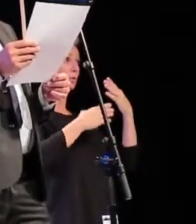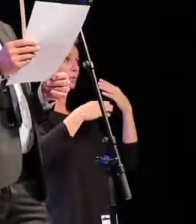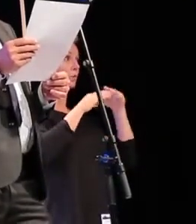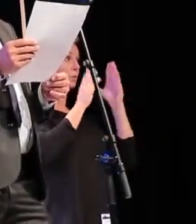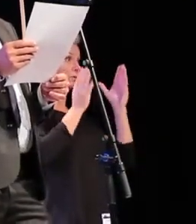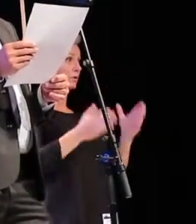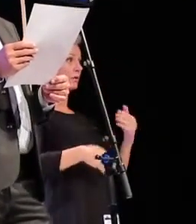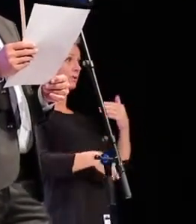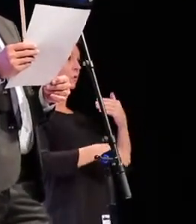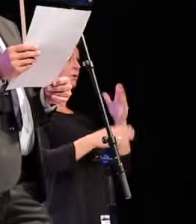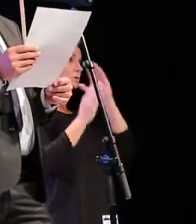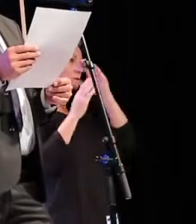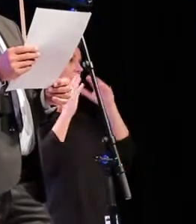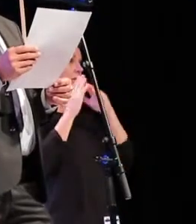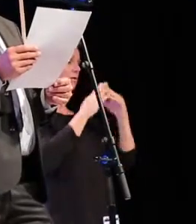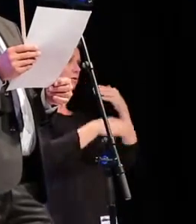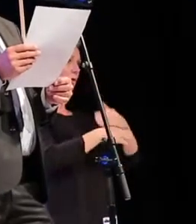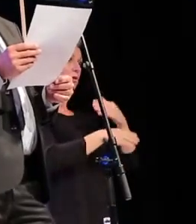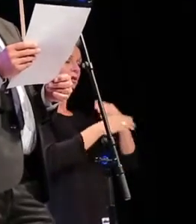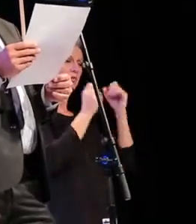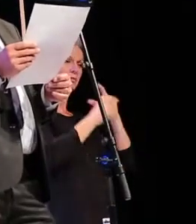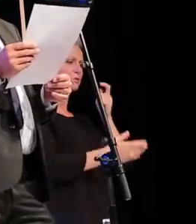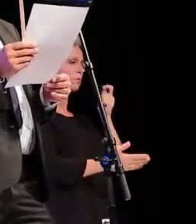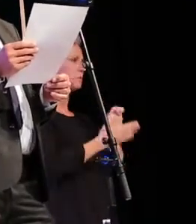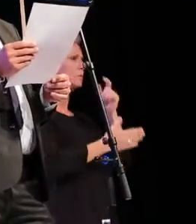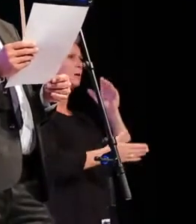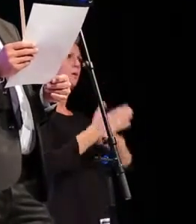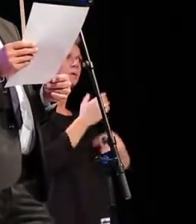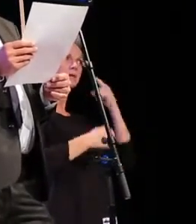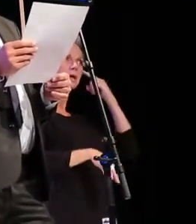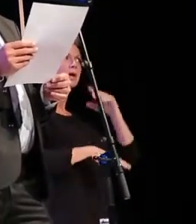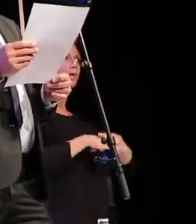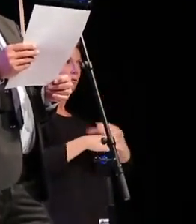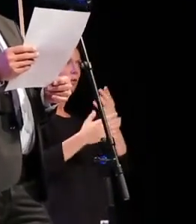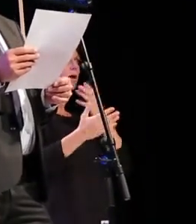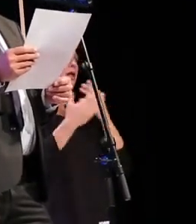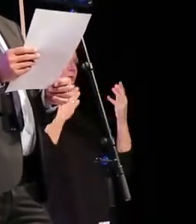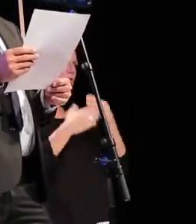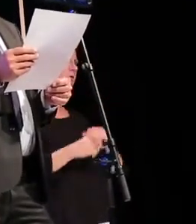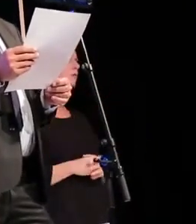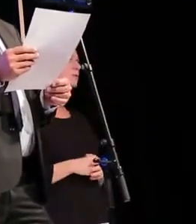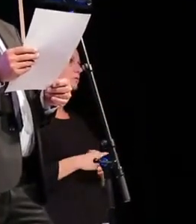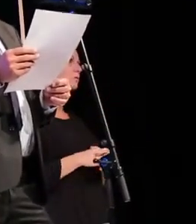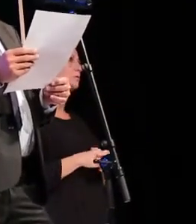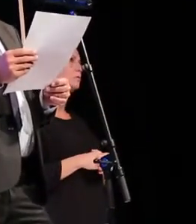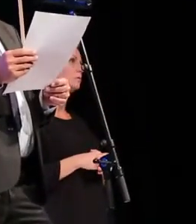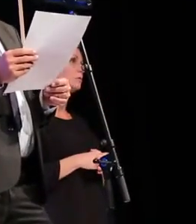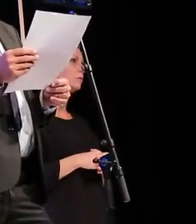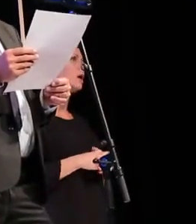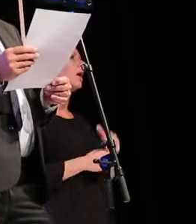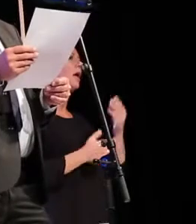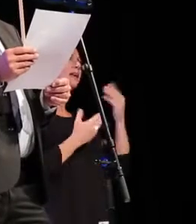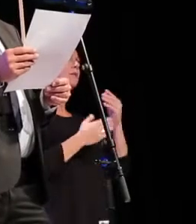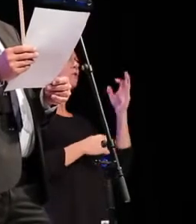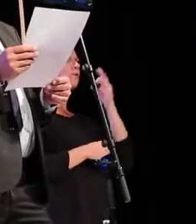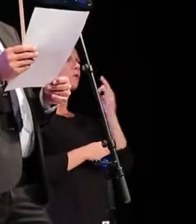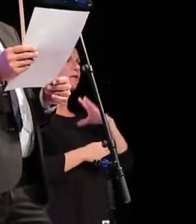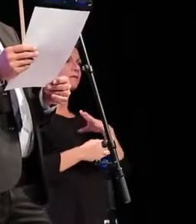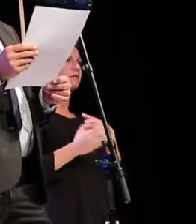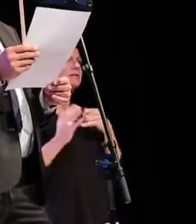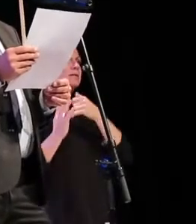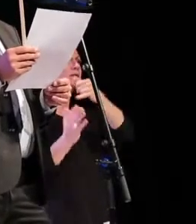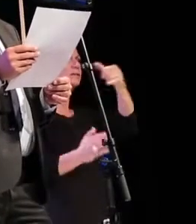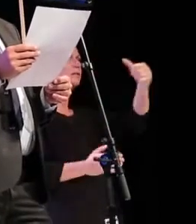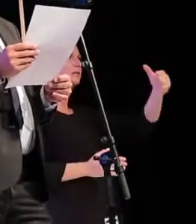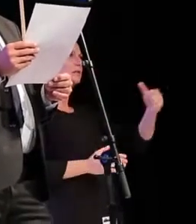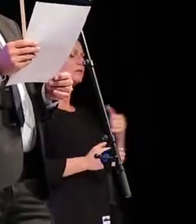kan heller inte tas utan att relatera till klimatet. Klimatfrågan skär genom allt.